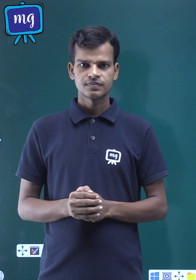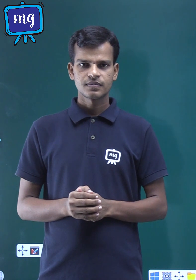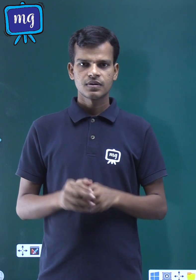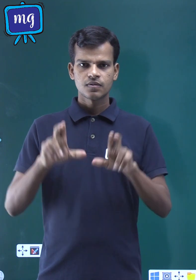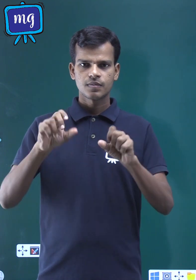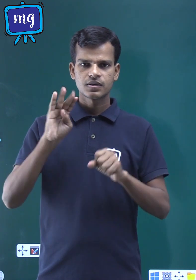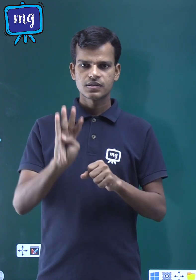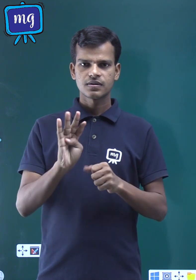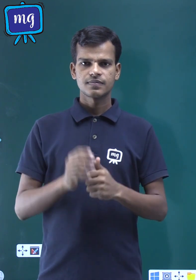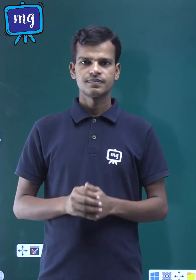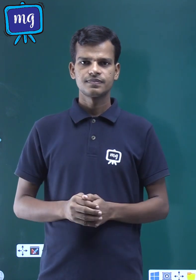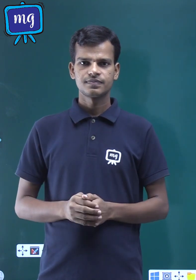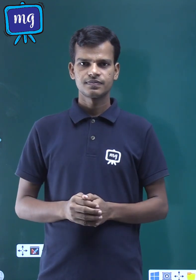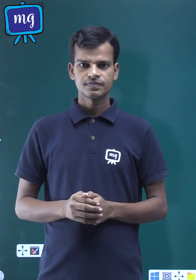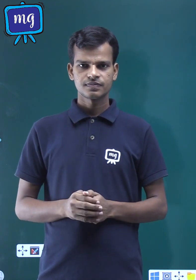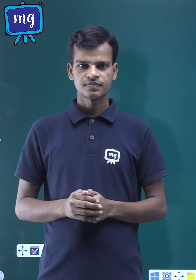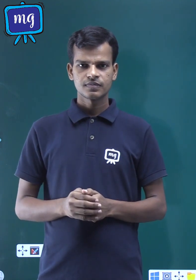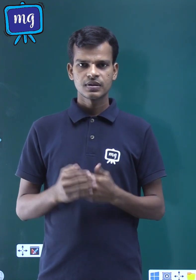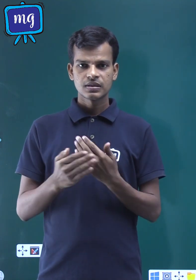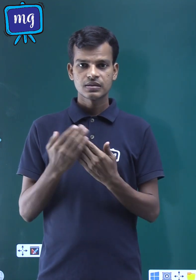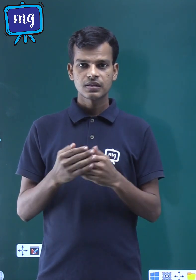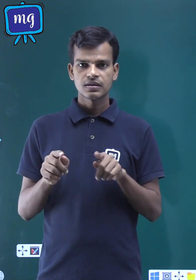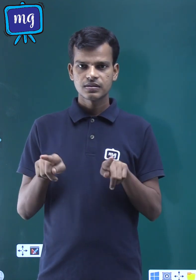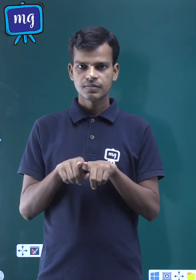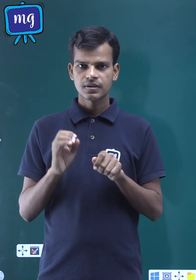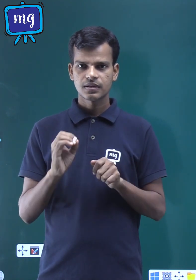अध्याय 4 सरल समीकरण